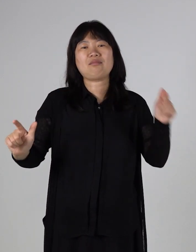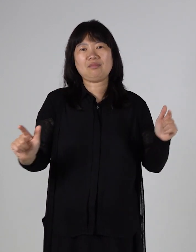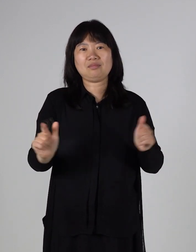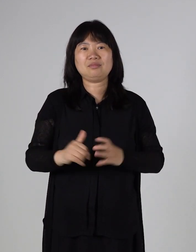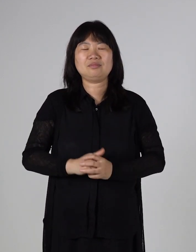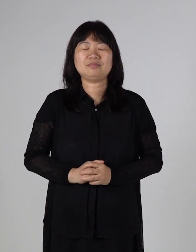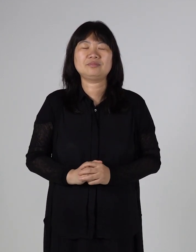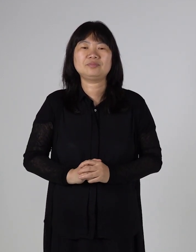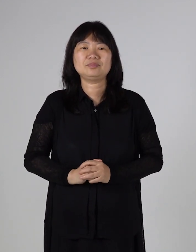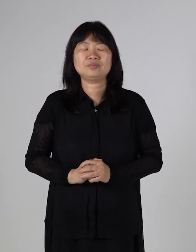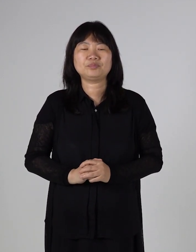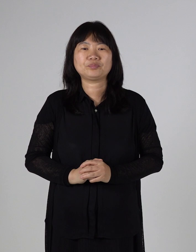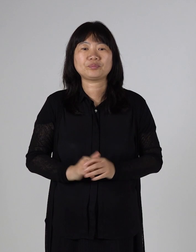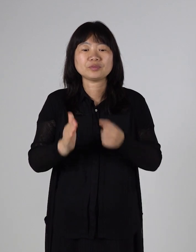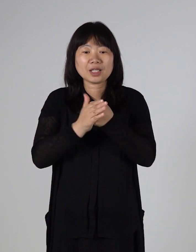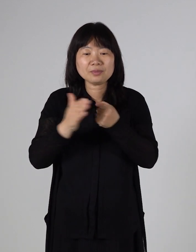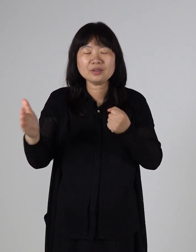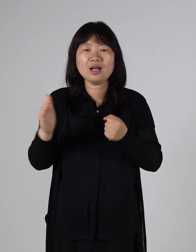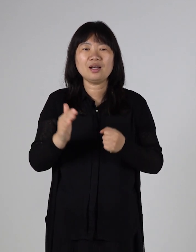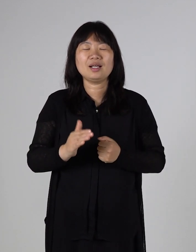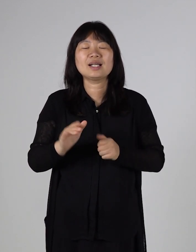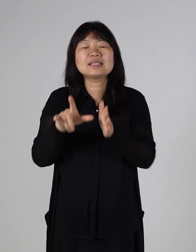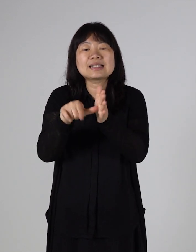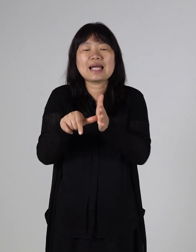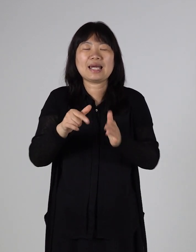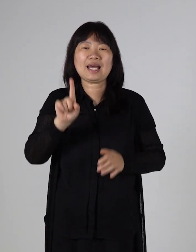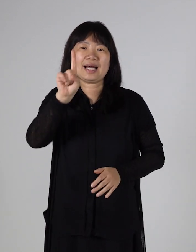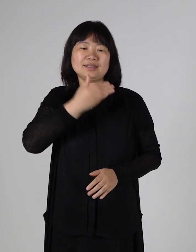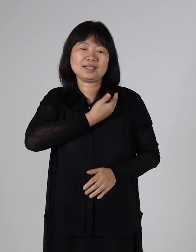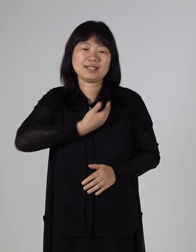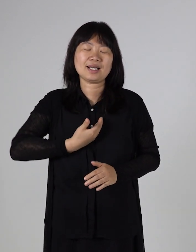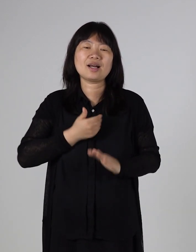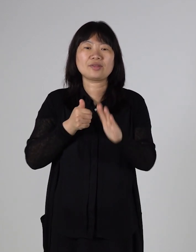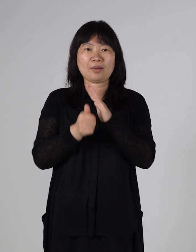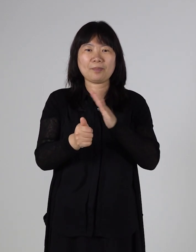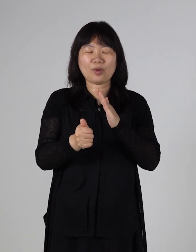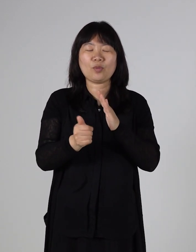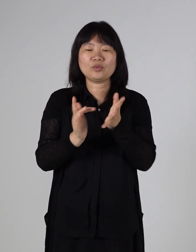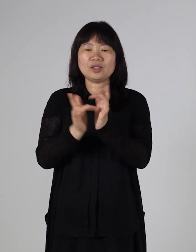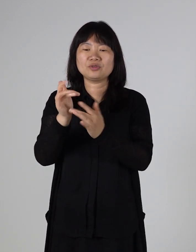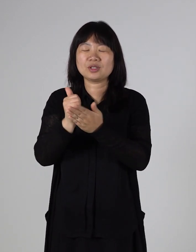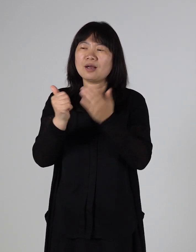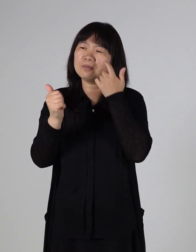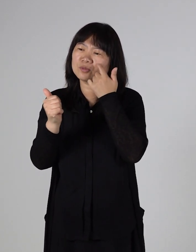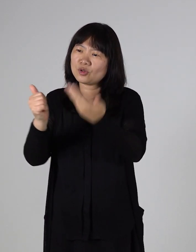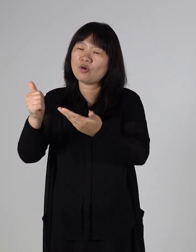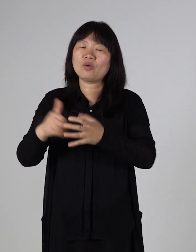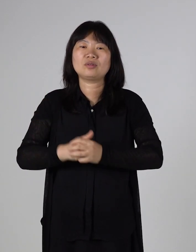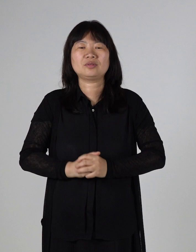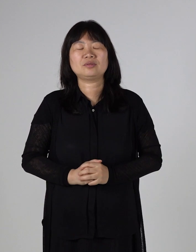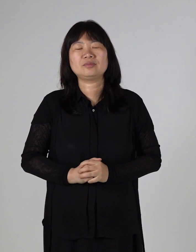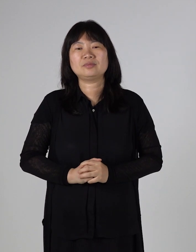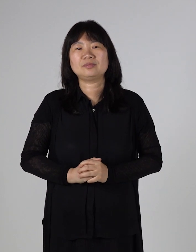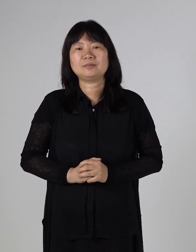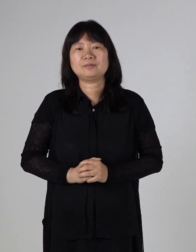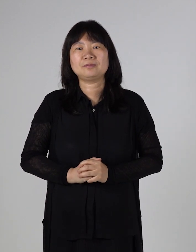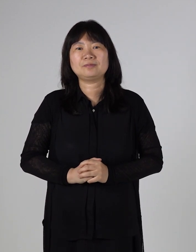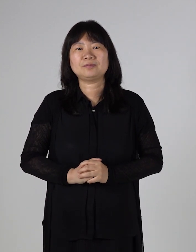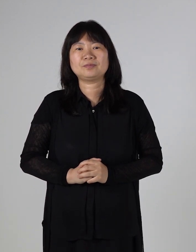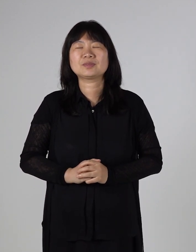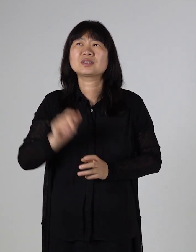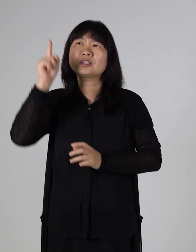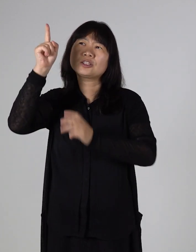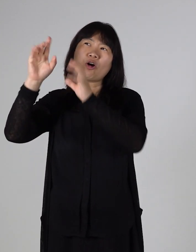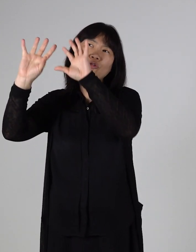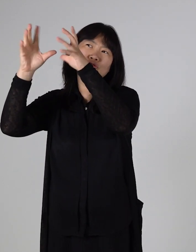그러자 한 제자가 대표로 와서 물은 거예요. 그러면